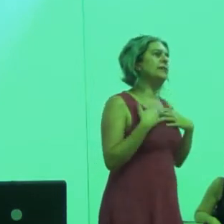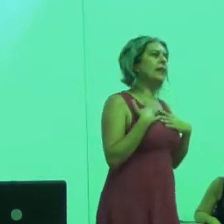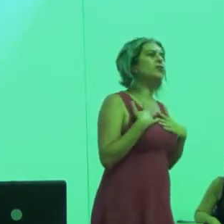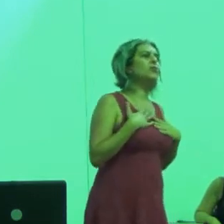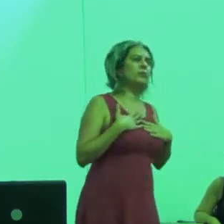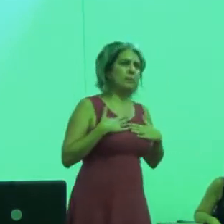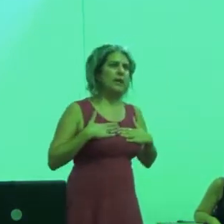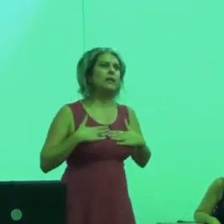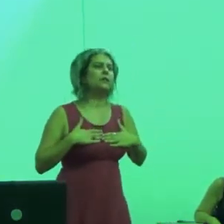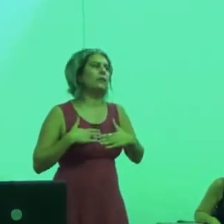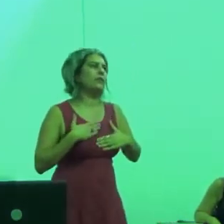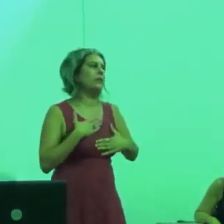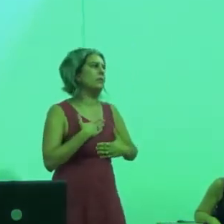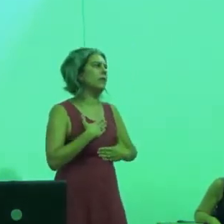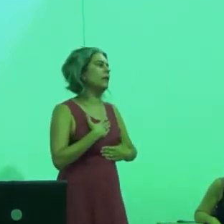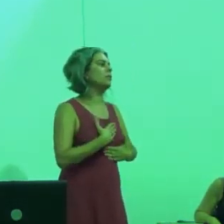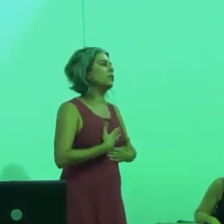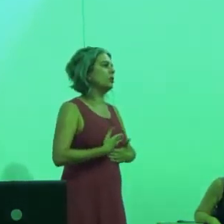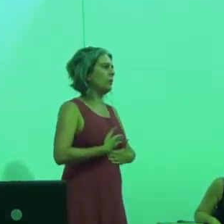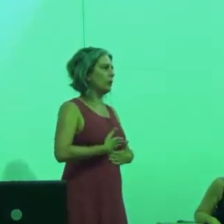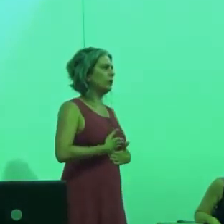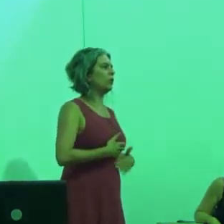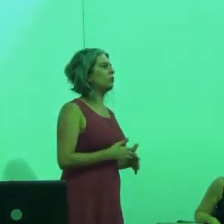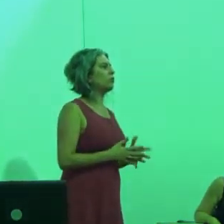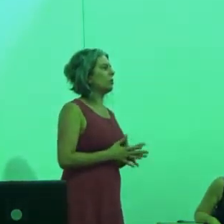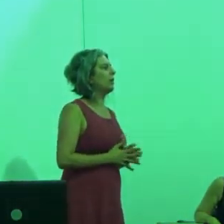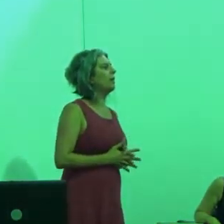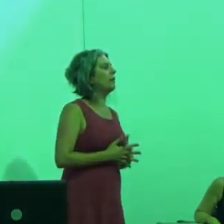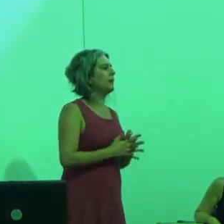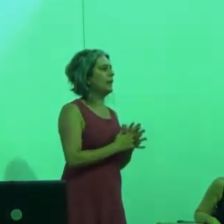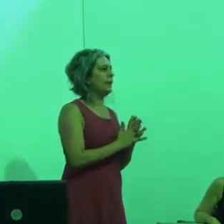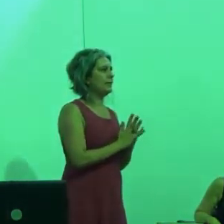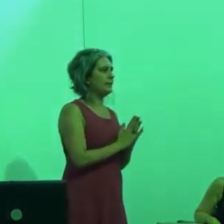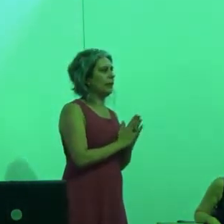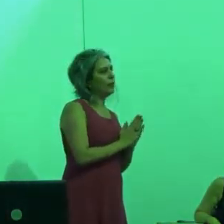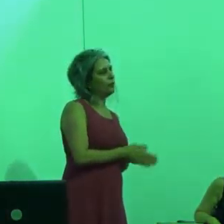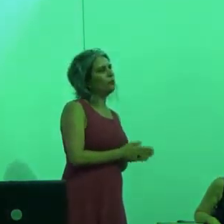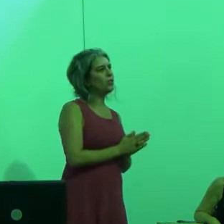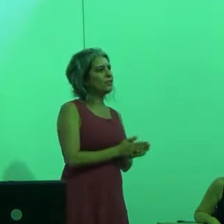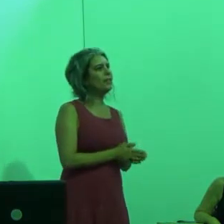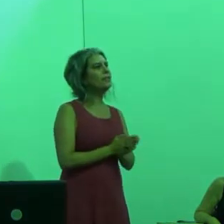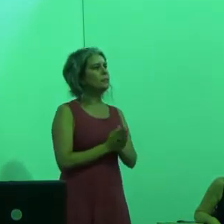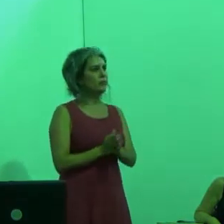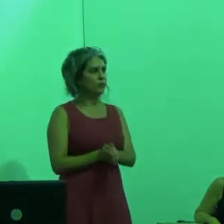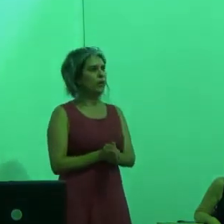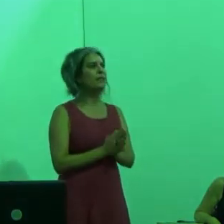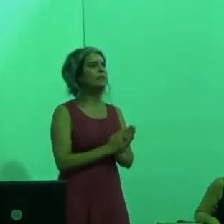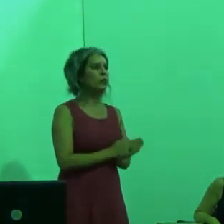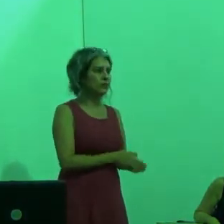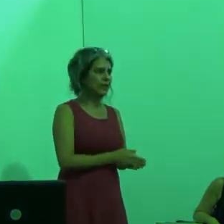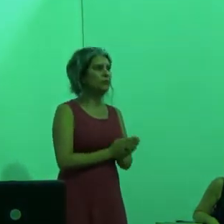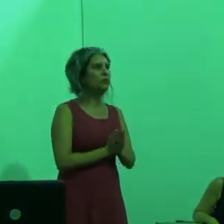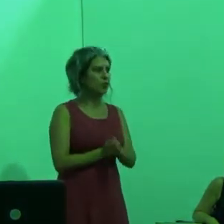universidade onde eu trabalho, na Federal de São Paulo, a gente tem um laboratório que chama Laboratório de Escritas Profissionais e Processos de